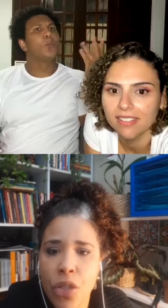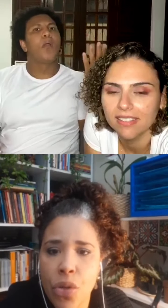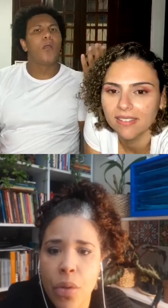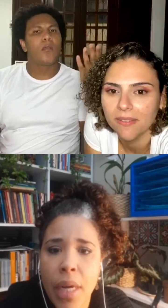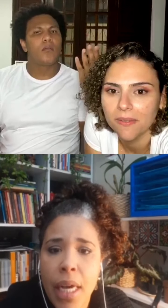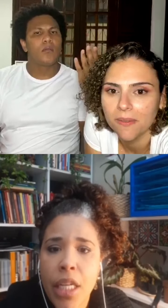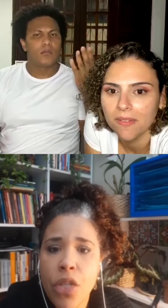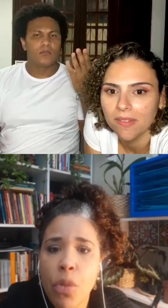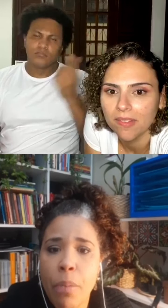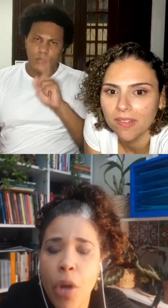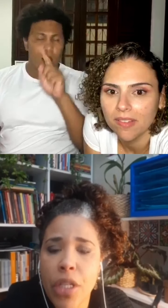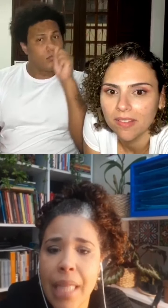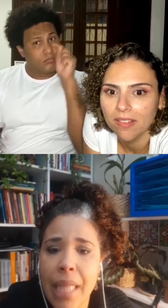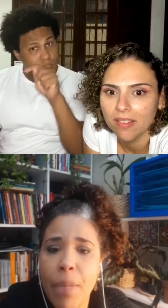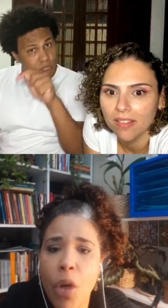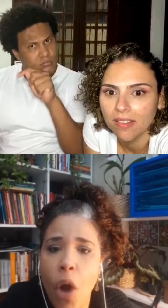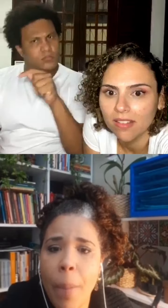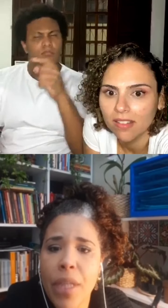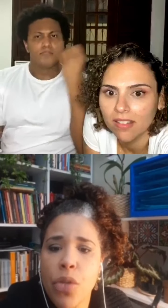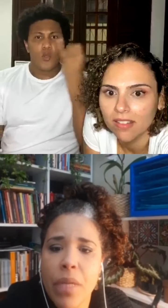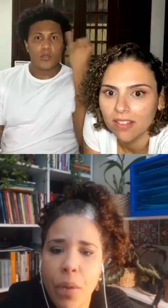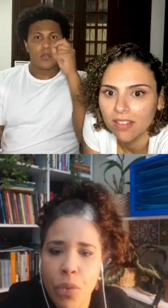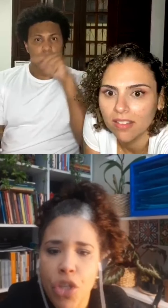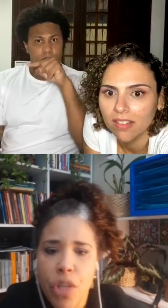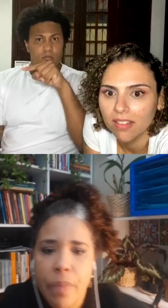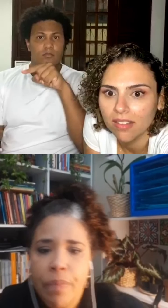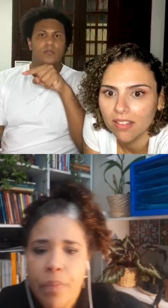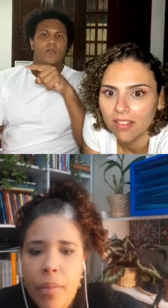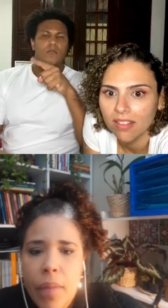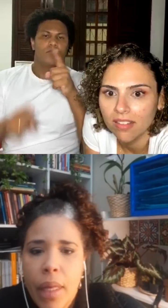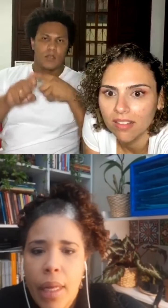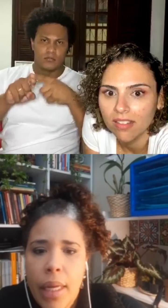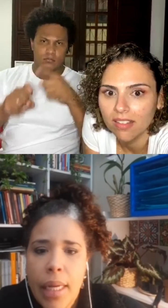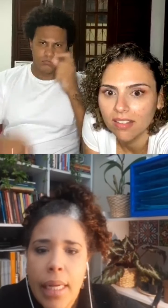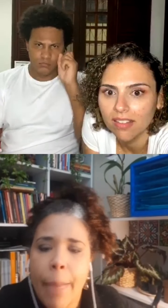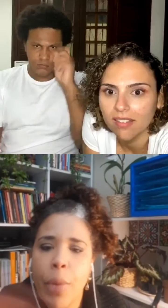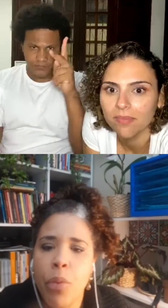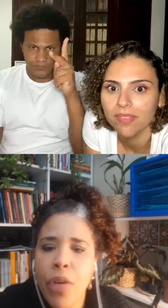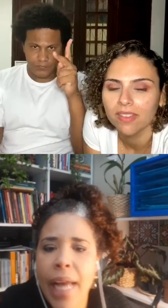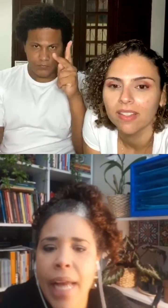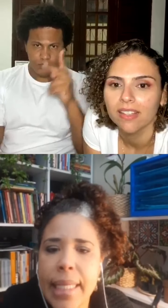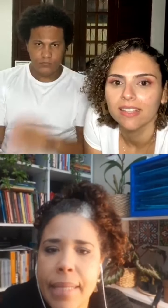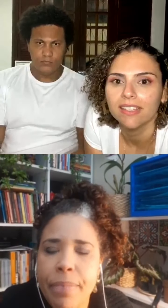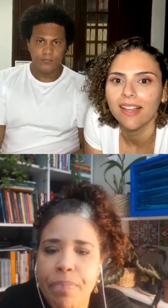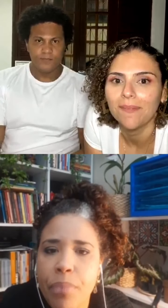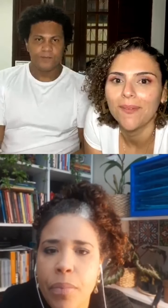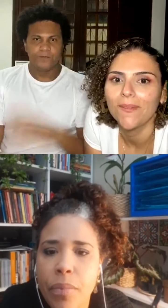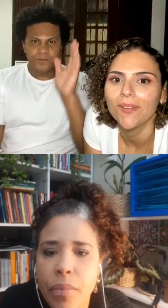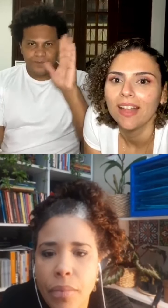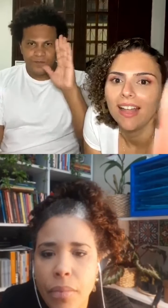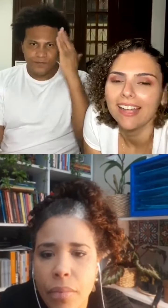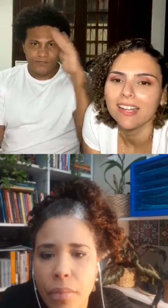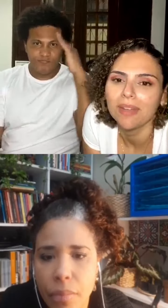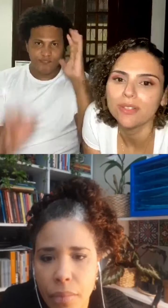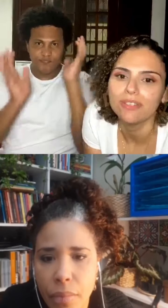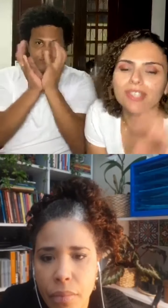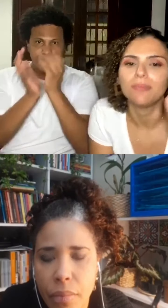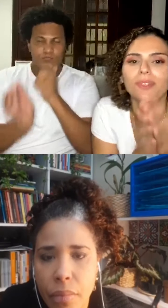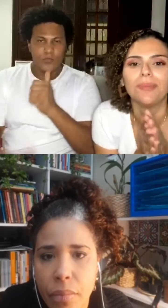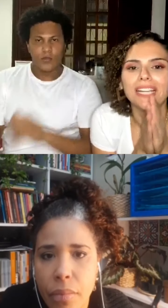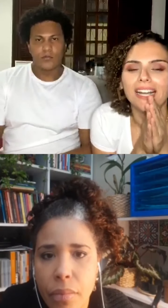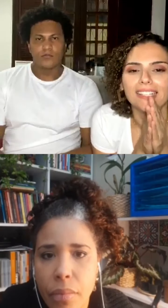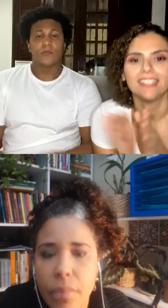isso. Isso pode ser pior para a sua saúde. Tá bom, mulheres? Tá bom. Érica, mais uma vez,